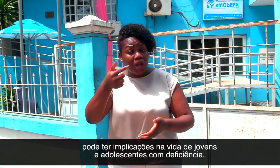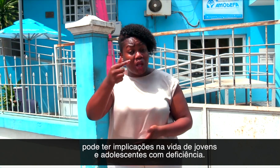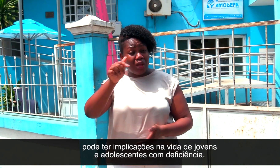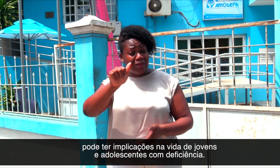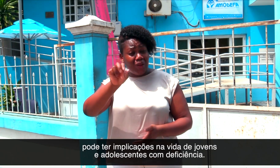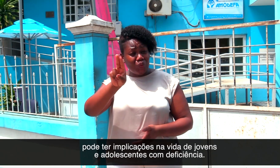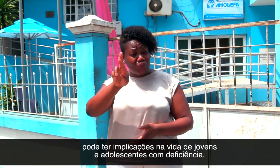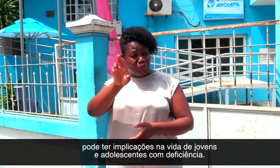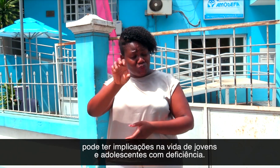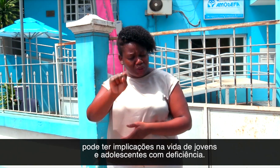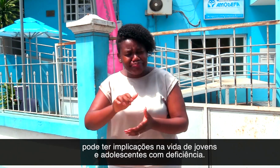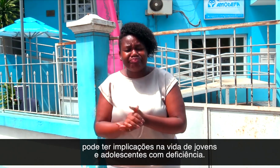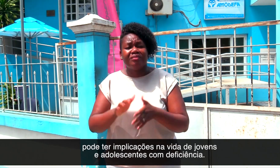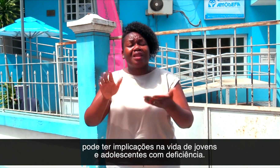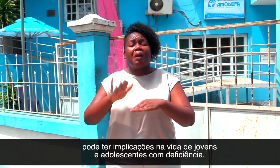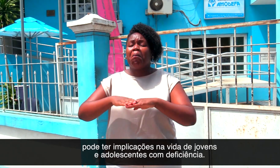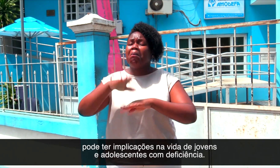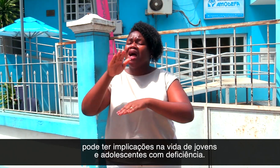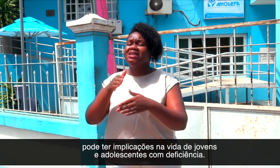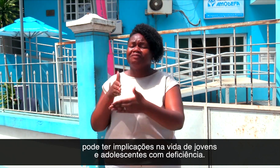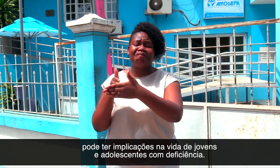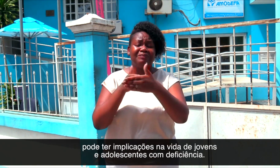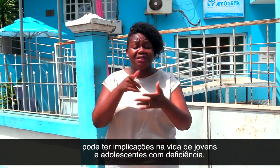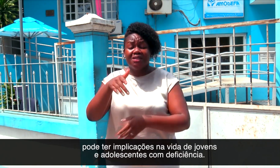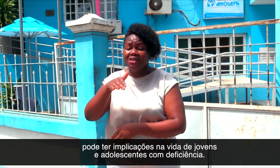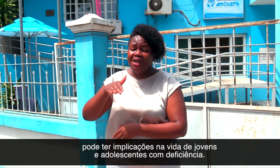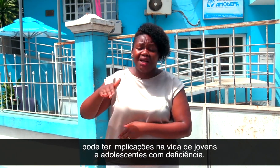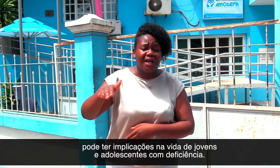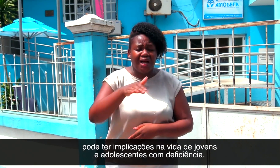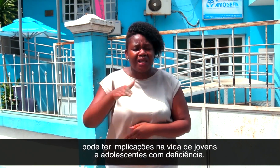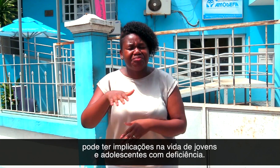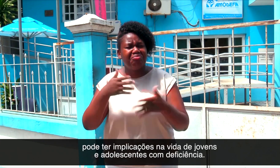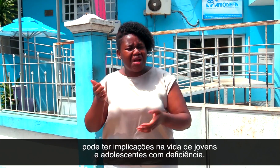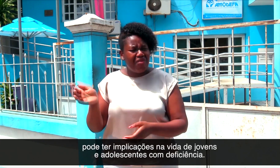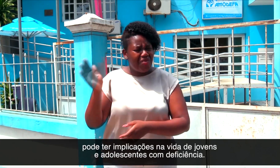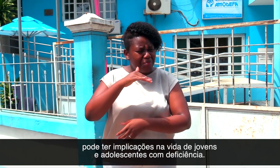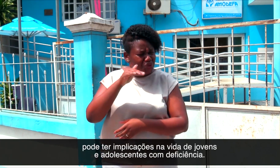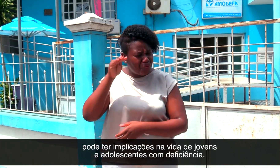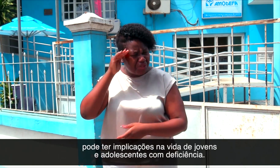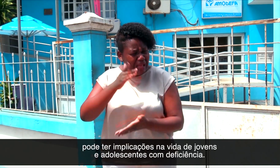implicações na vida de jovens e adolescentes com deficiência.